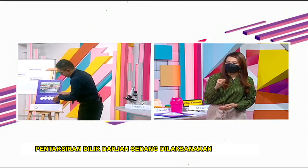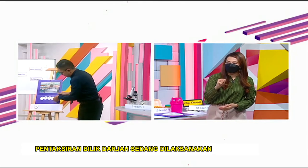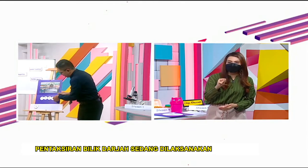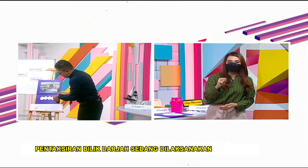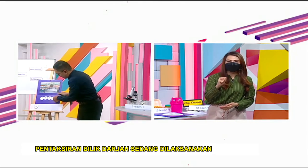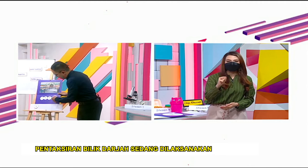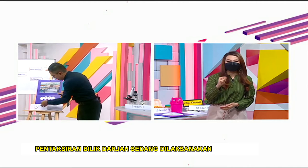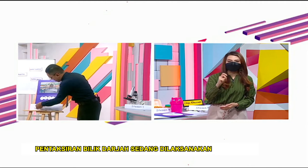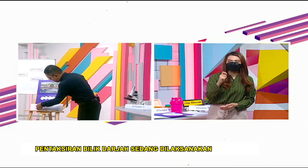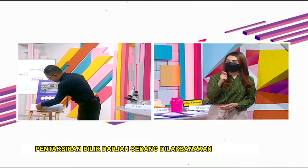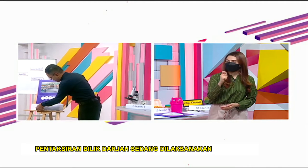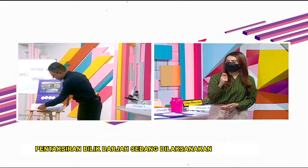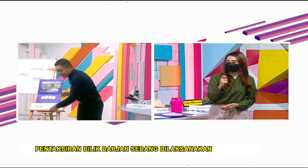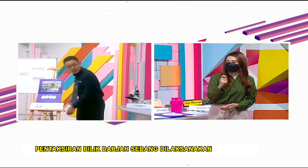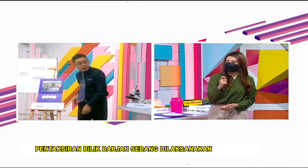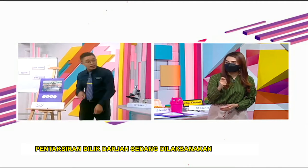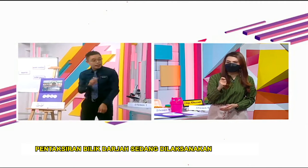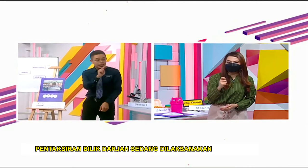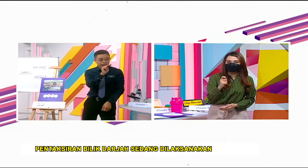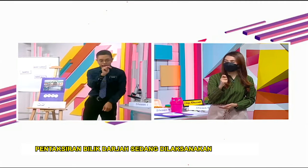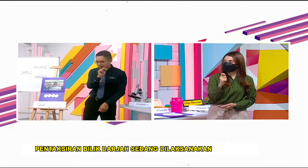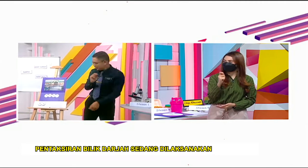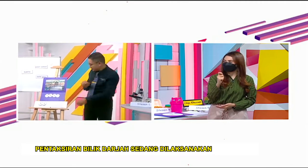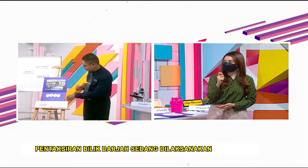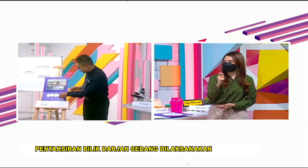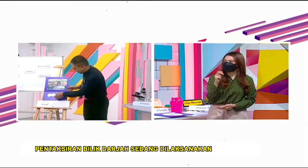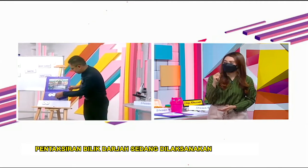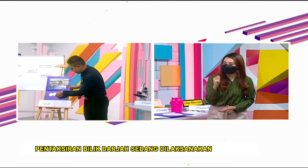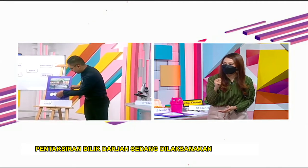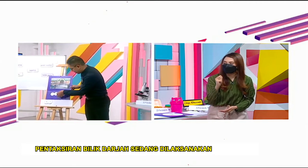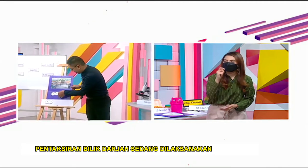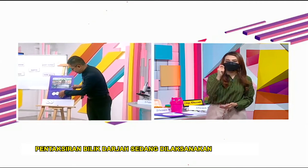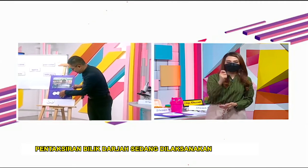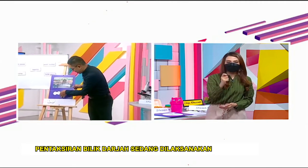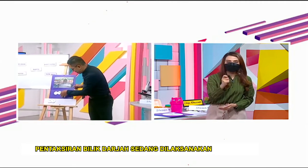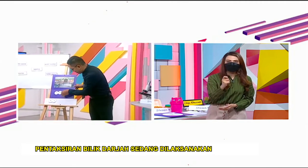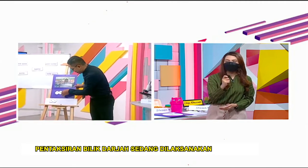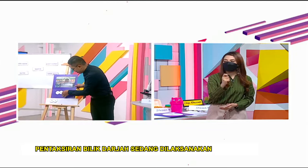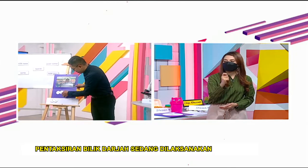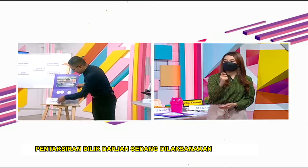N. A. T. N. N. Okey.